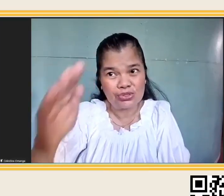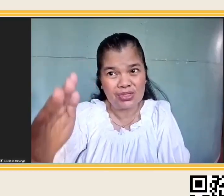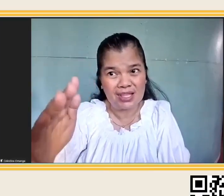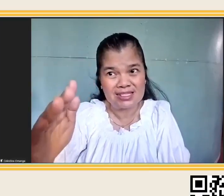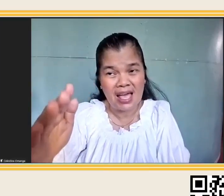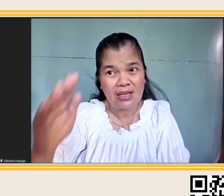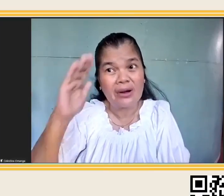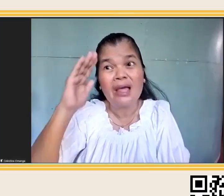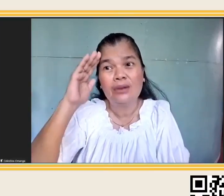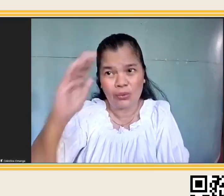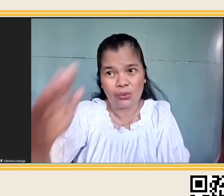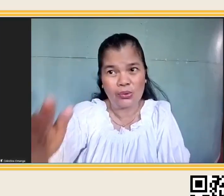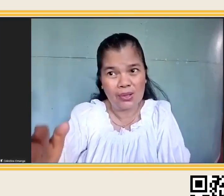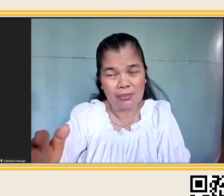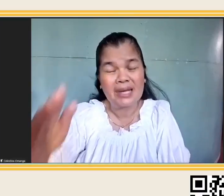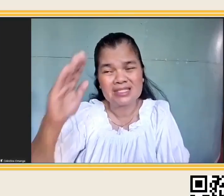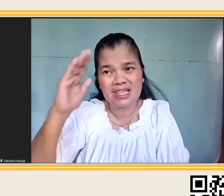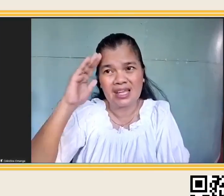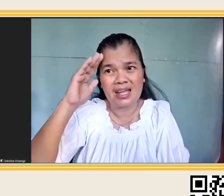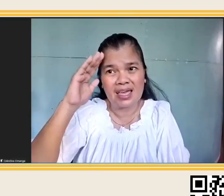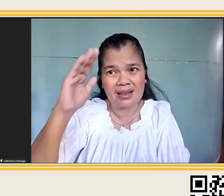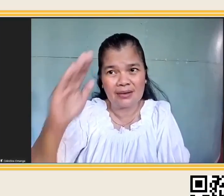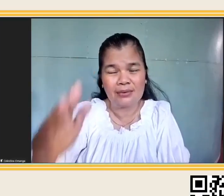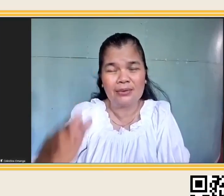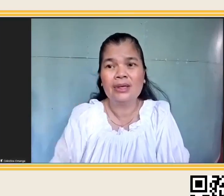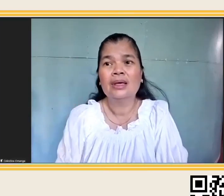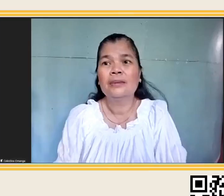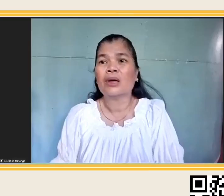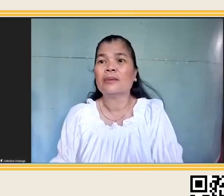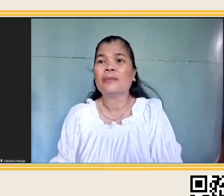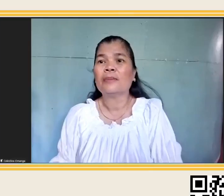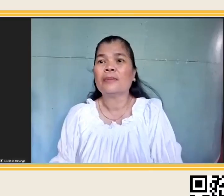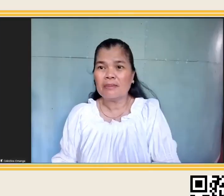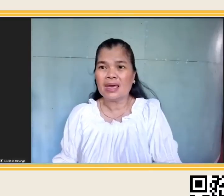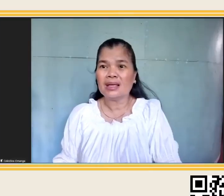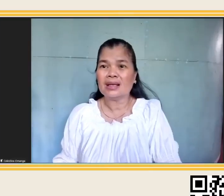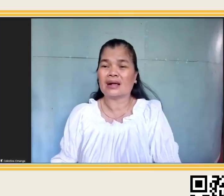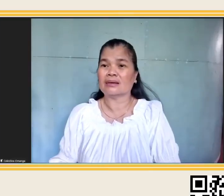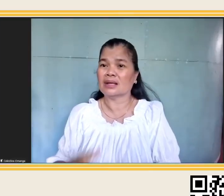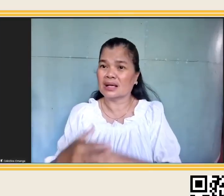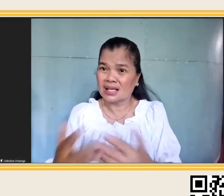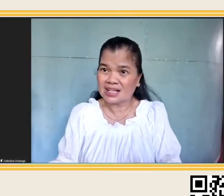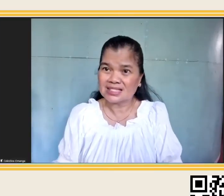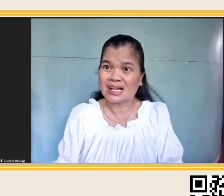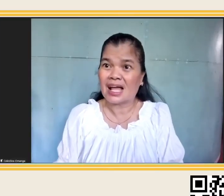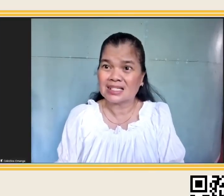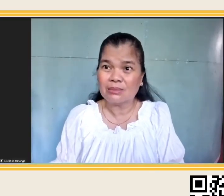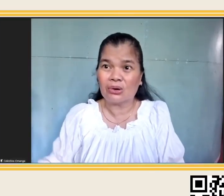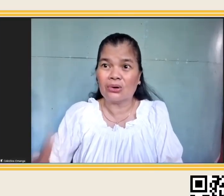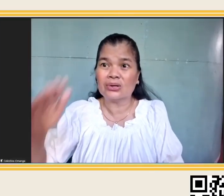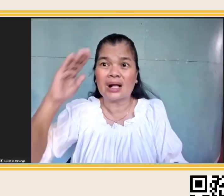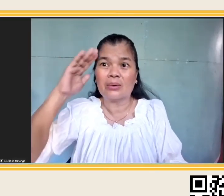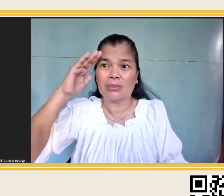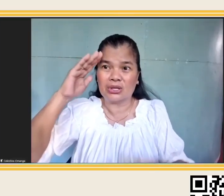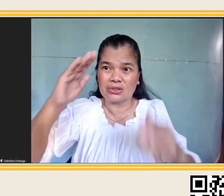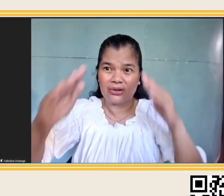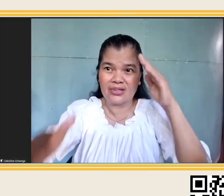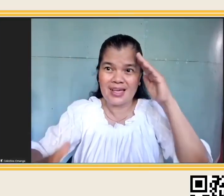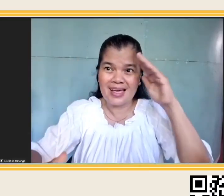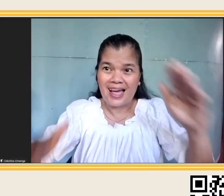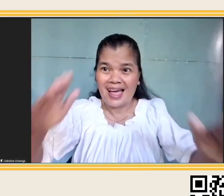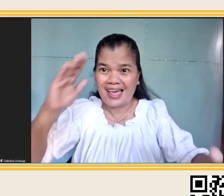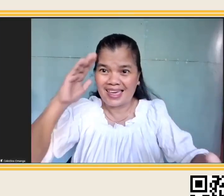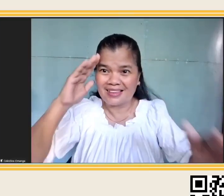nag-salute. That's hi or hello. Pares na yan. Hi, hello. Pero pag marami, nag-greet ka sa klase mo, gagawin mo